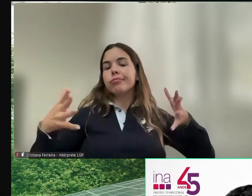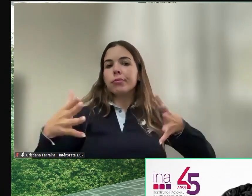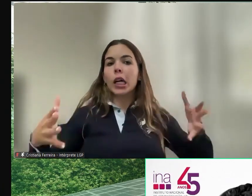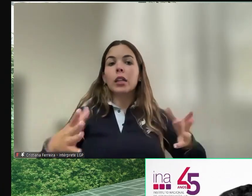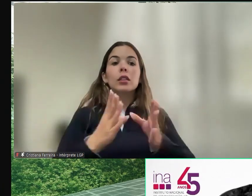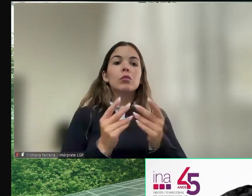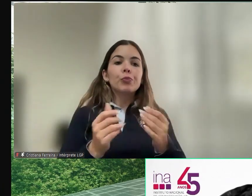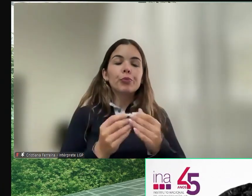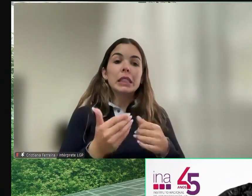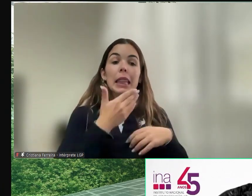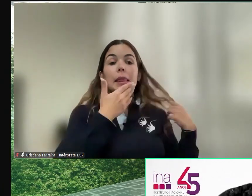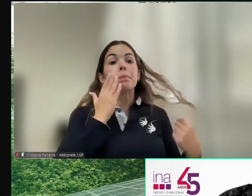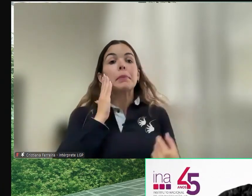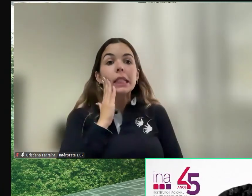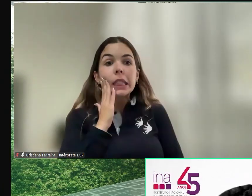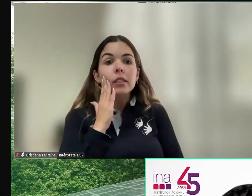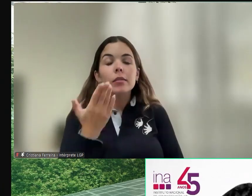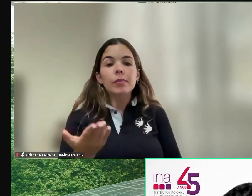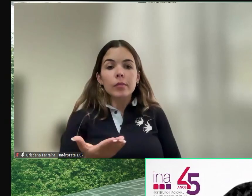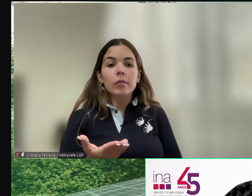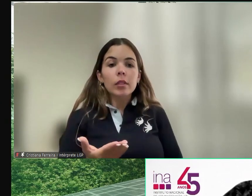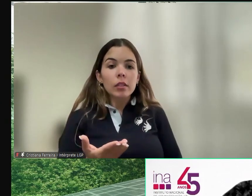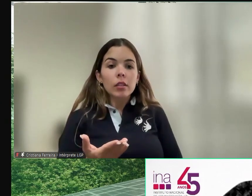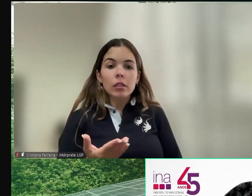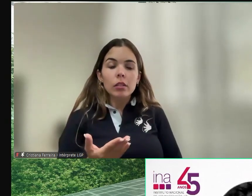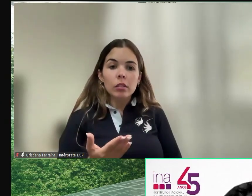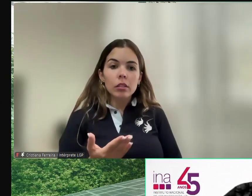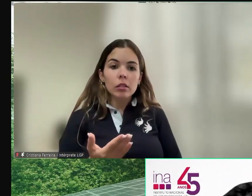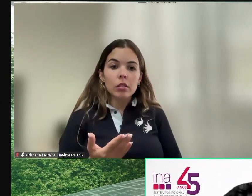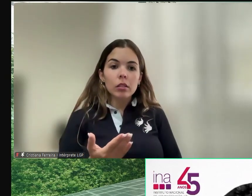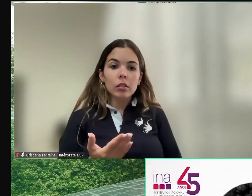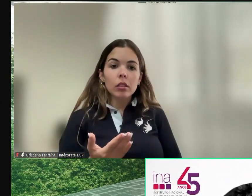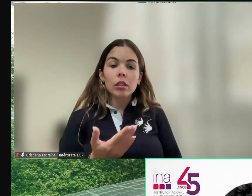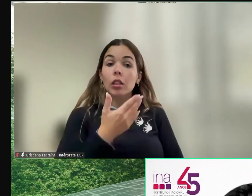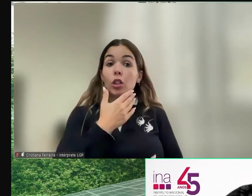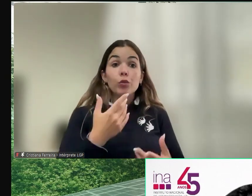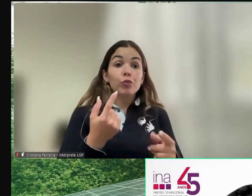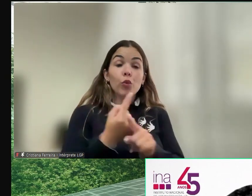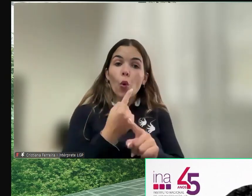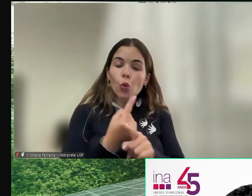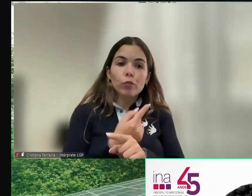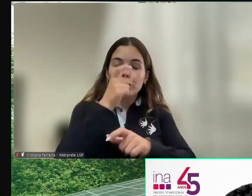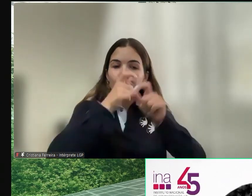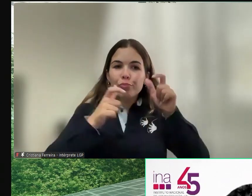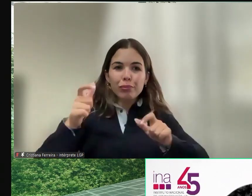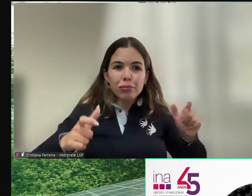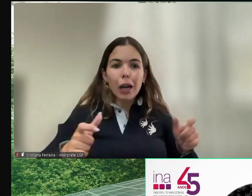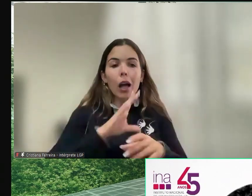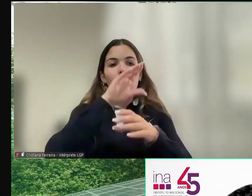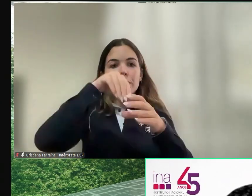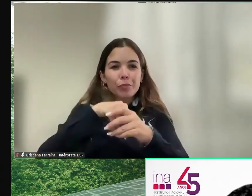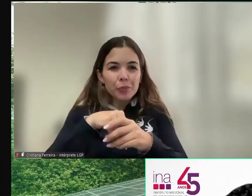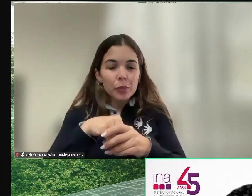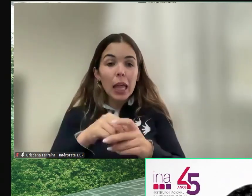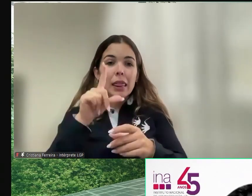vezes dependente, isto não é muitas vezes, está mesmo dependente de superintendências, de muitas pessoas envolvidas,